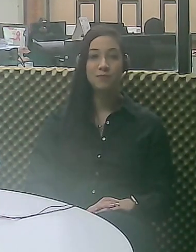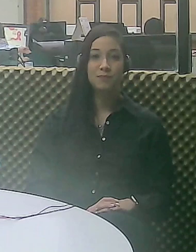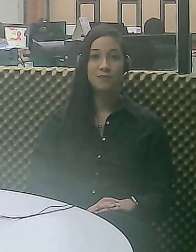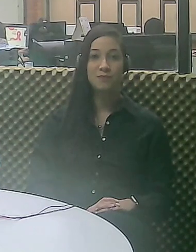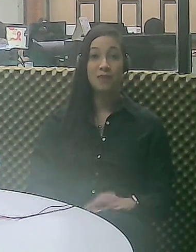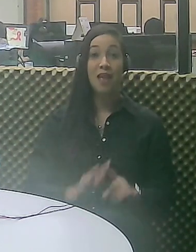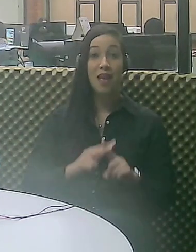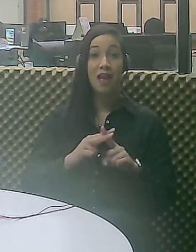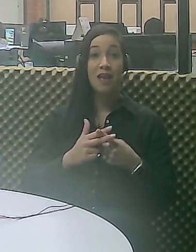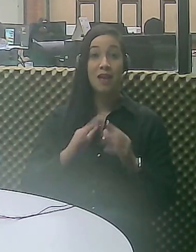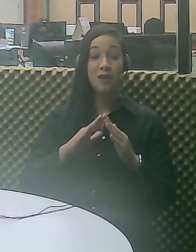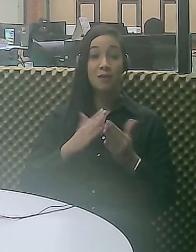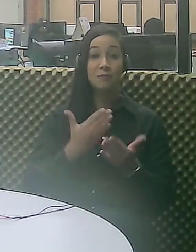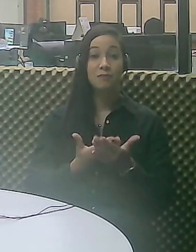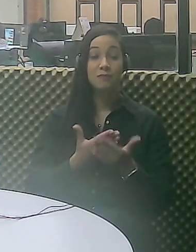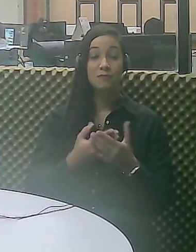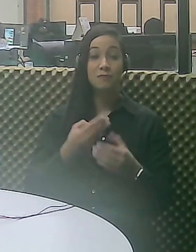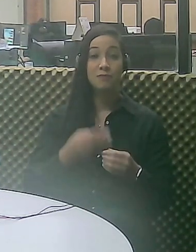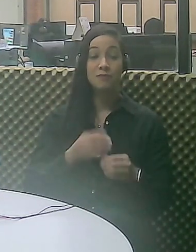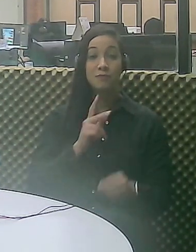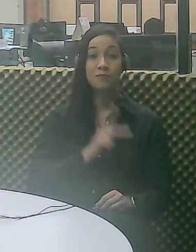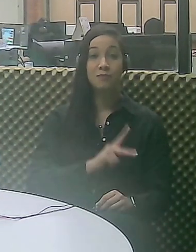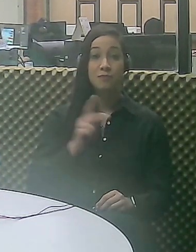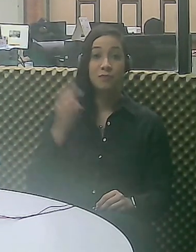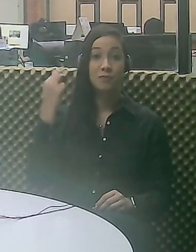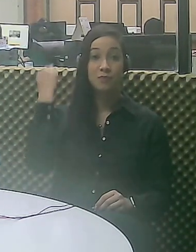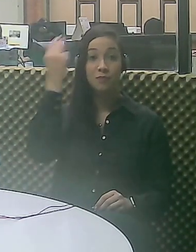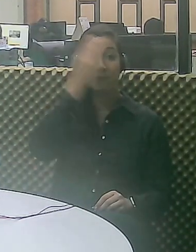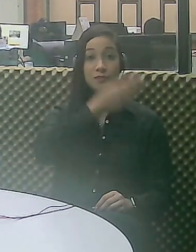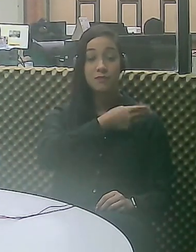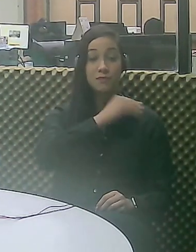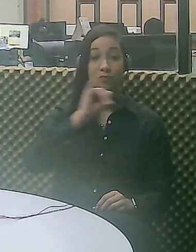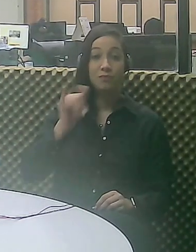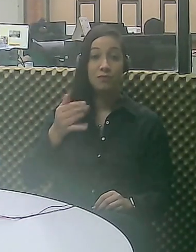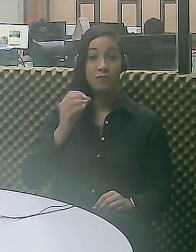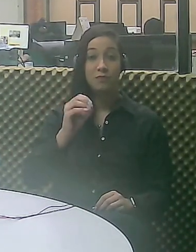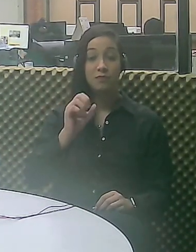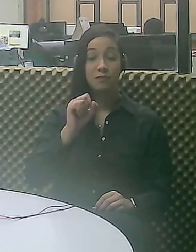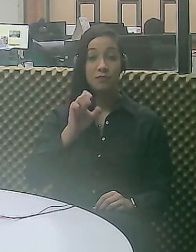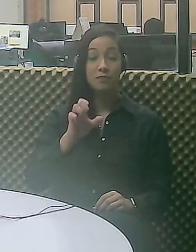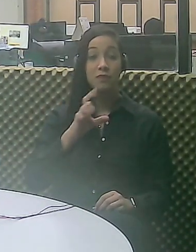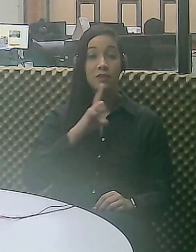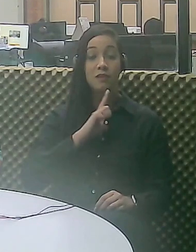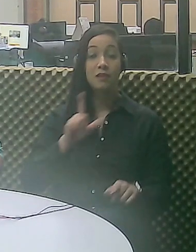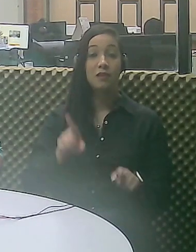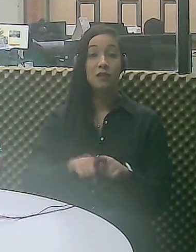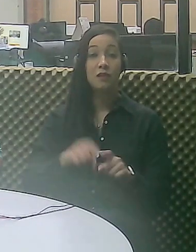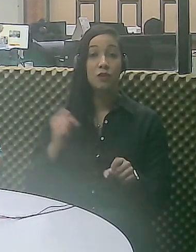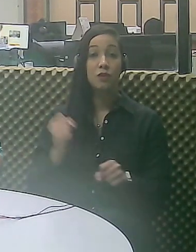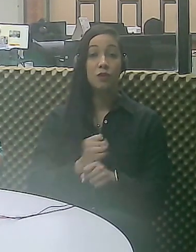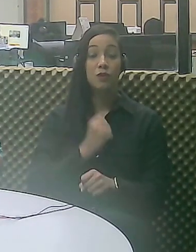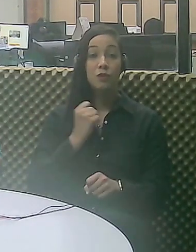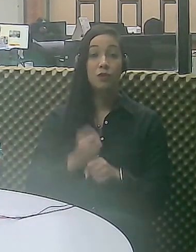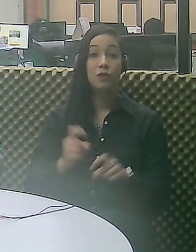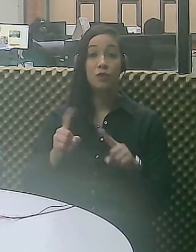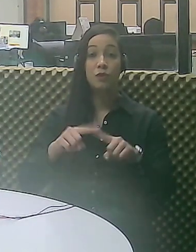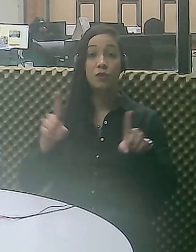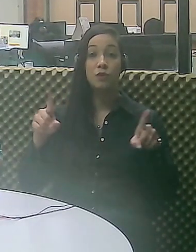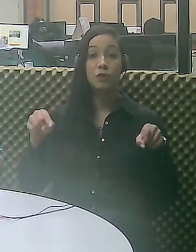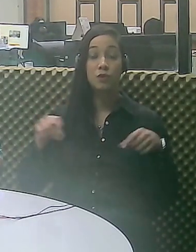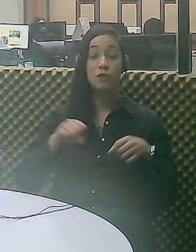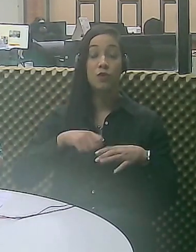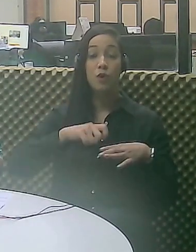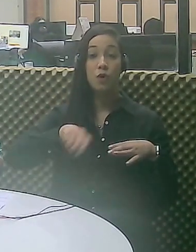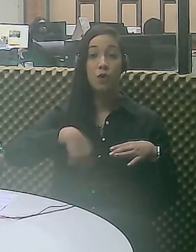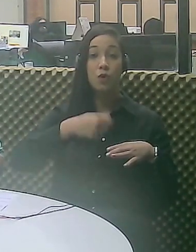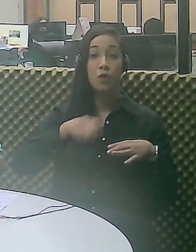Já a reforma da Escola Municipal Professora Maria José Mamed Moreira inclui a construção de um bloco de cozinha totalmente